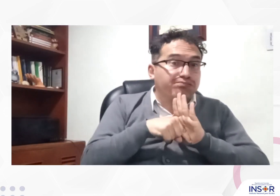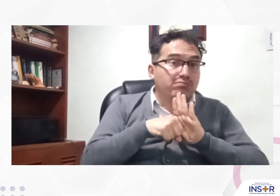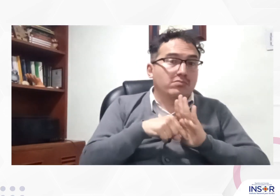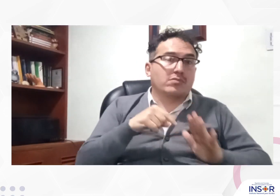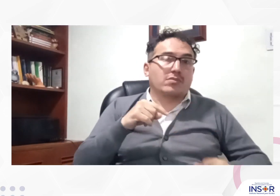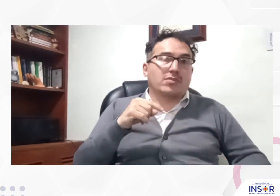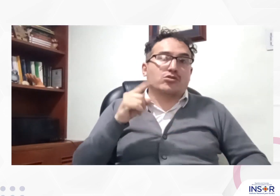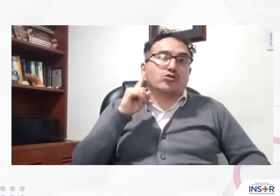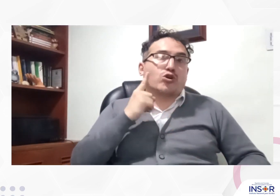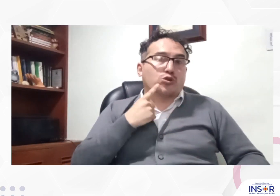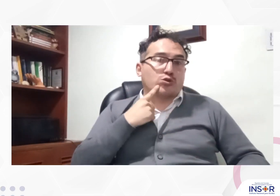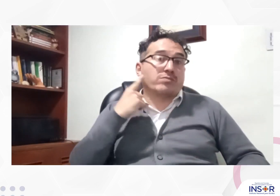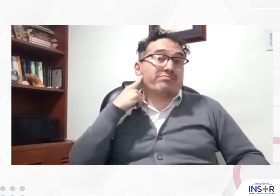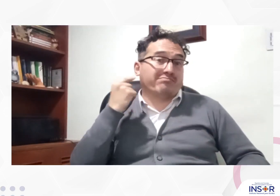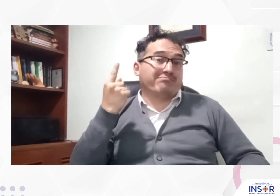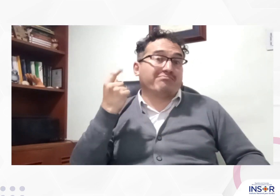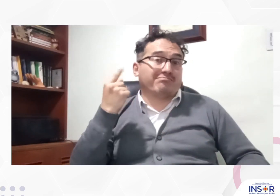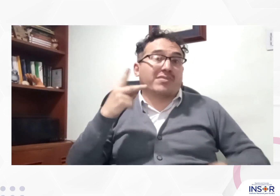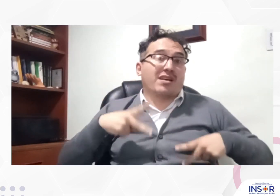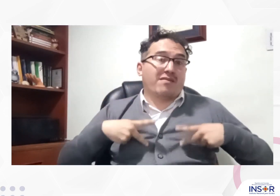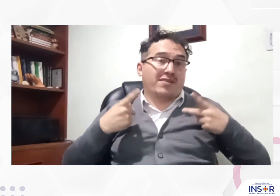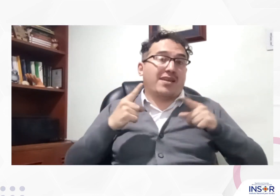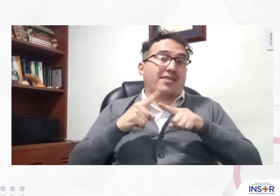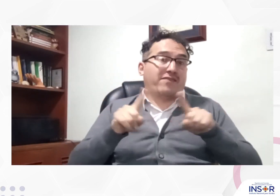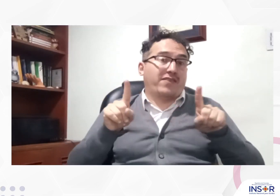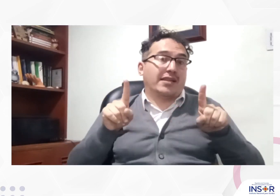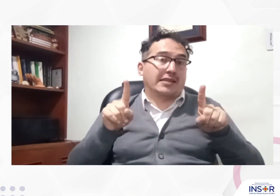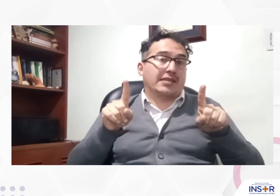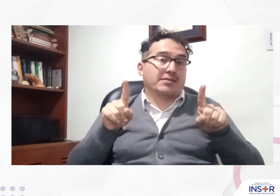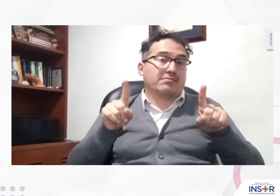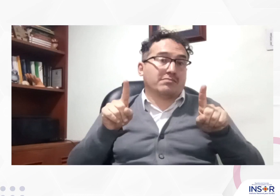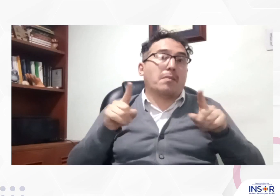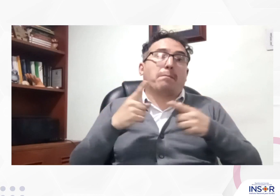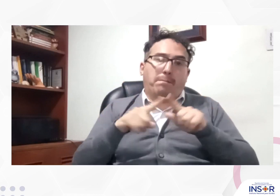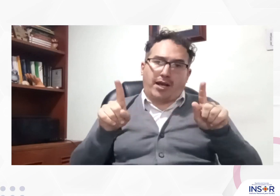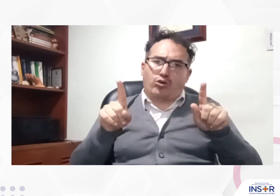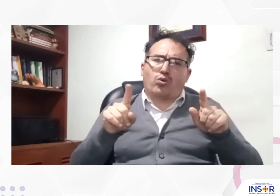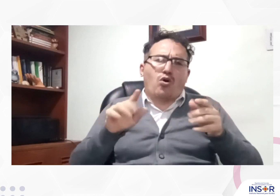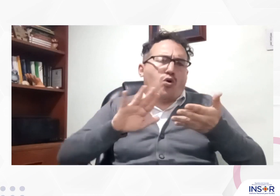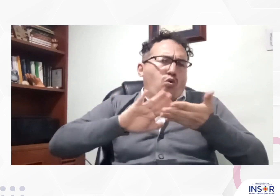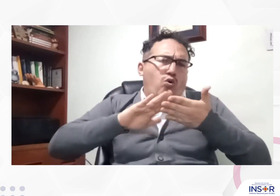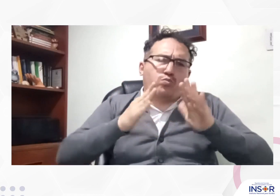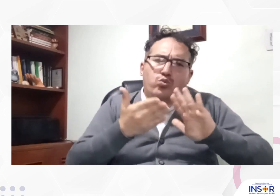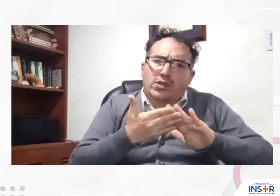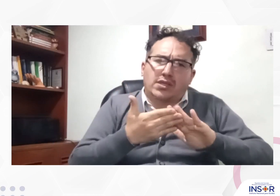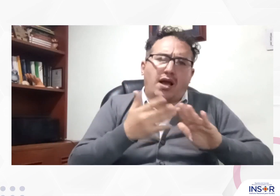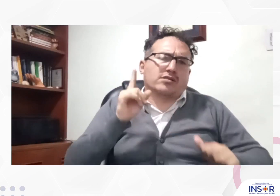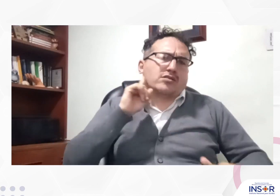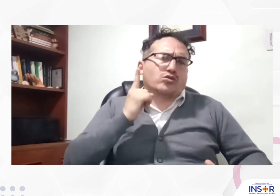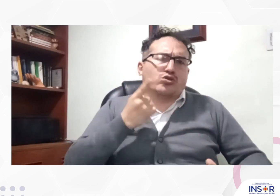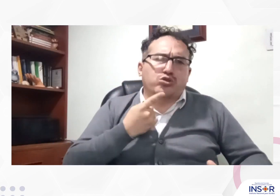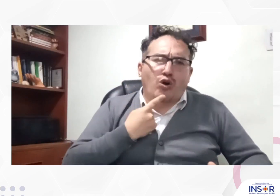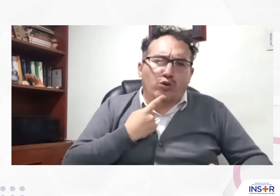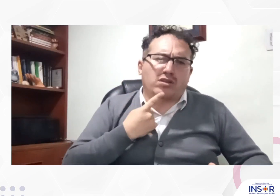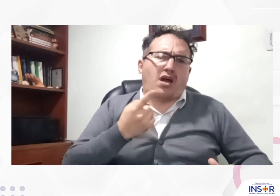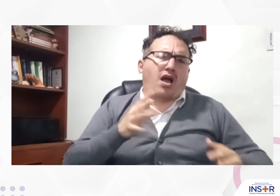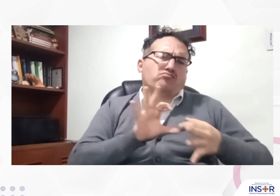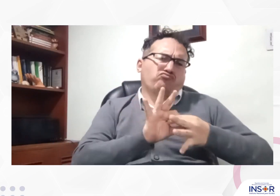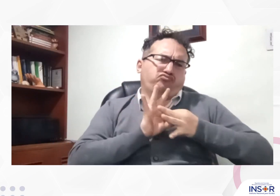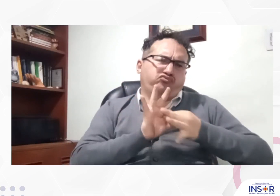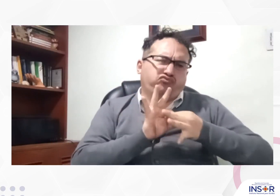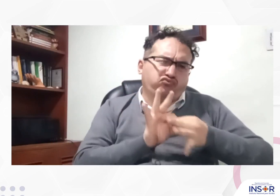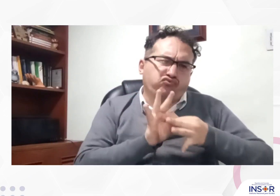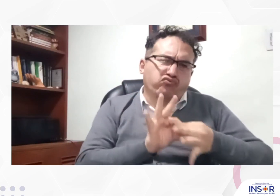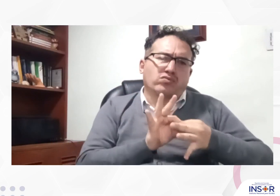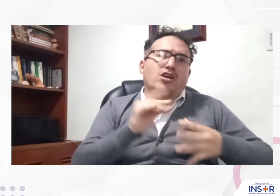vida distintas. Una cosa es ser una persona sorda profunda, otra cosa es ser una persona sorda con hipoacusia, que tiene una experiencia de